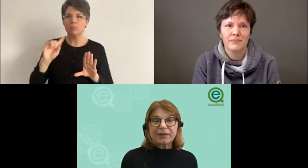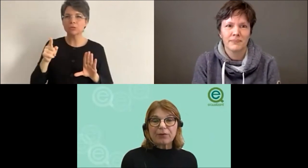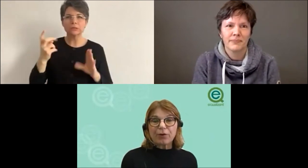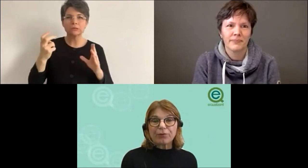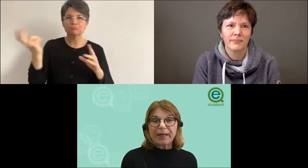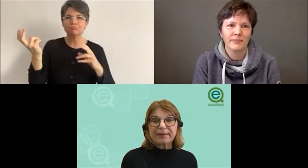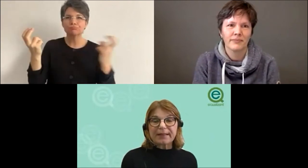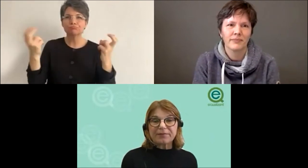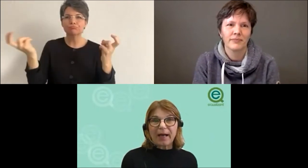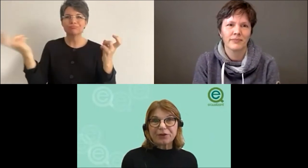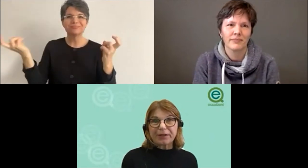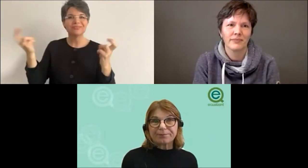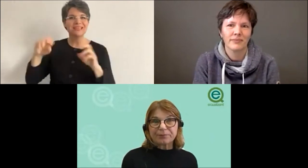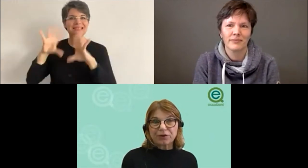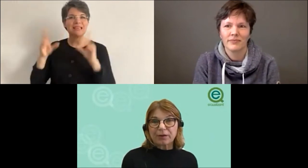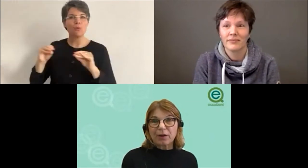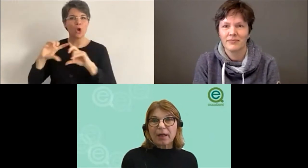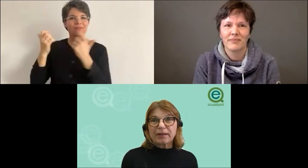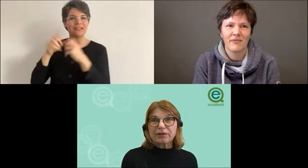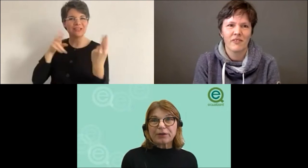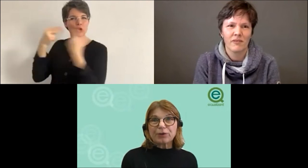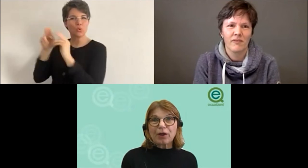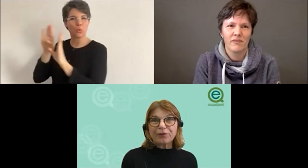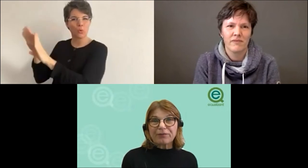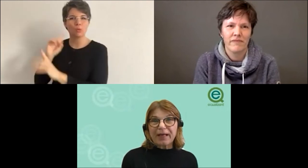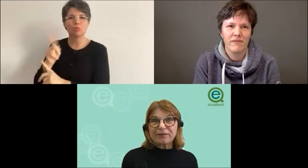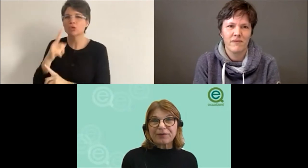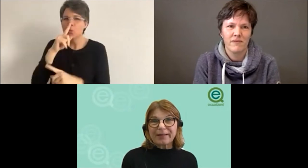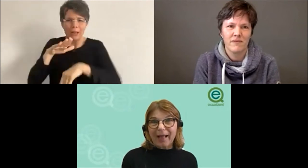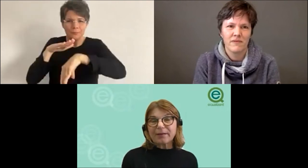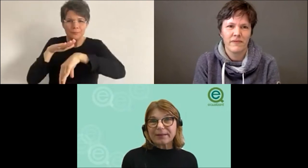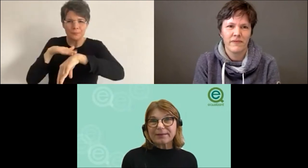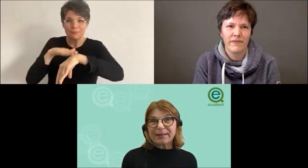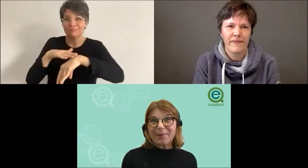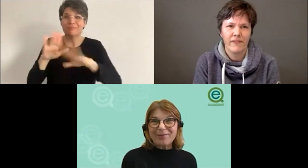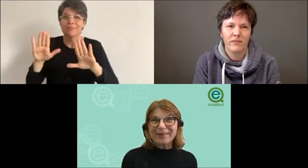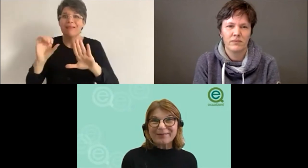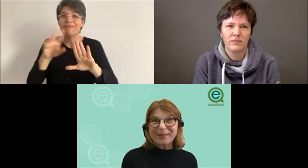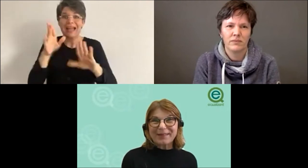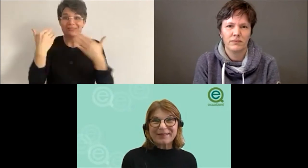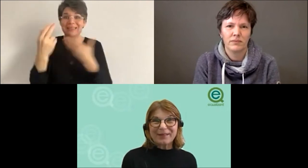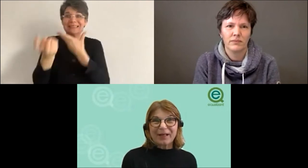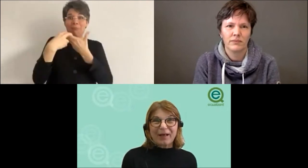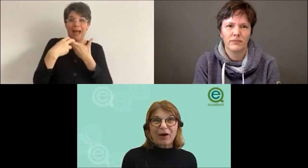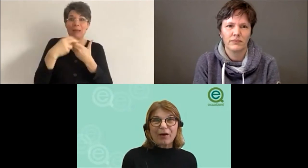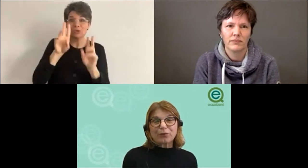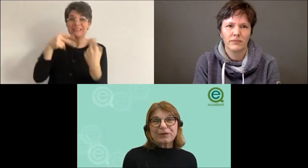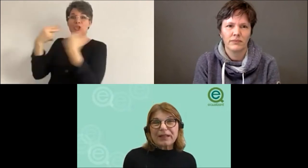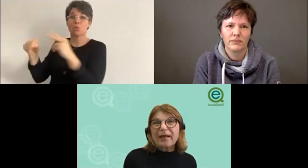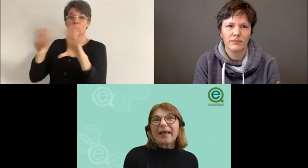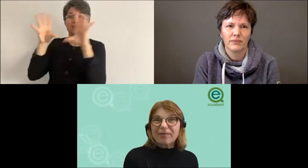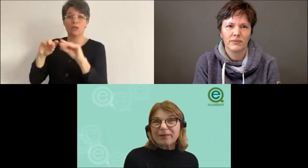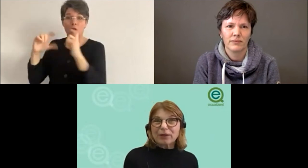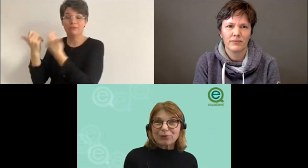von der Zero-Konferenz sich jetzt verabschieden. Das wollte ich nur darauf hinweisen. Vielen Dank, dass Sie dabei waren bei der und